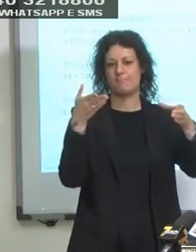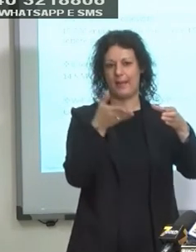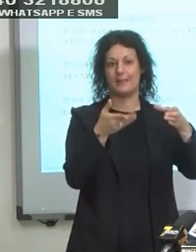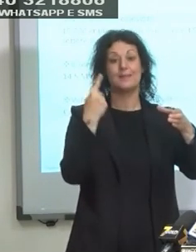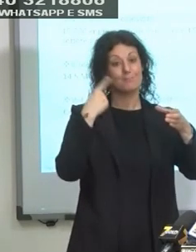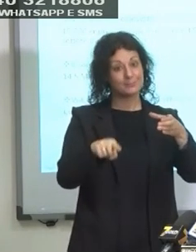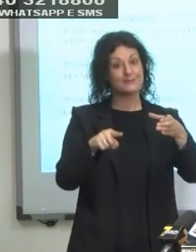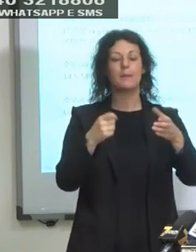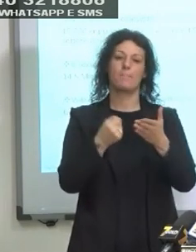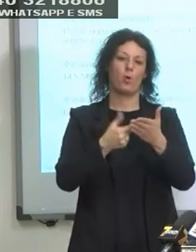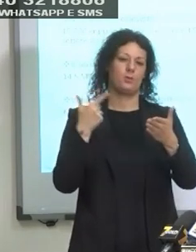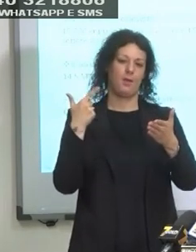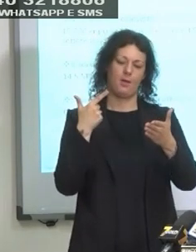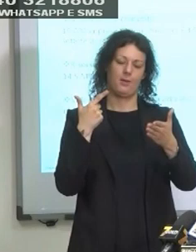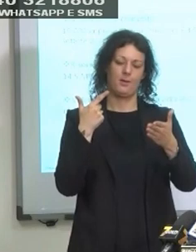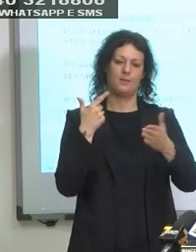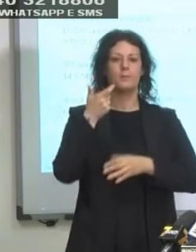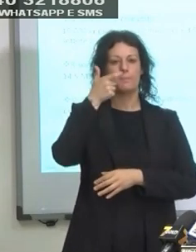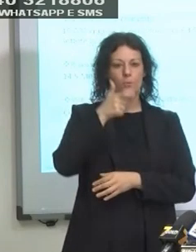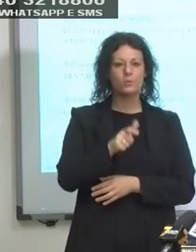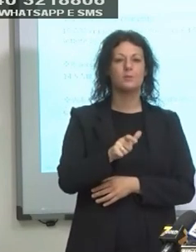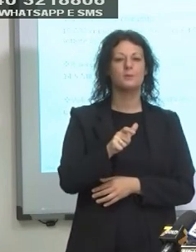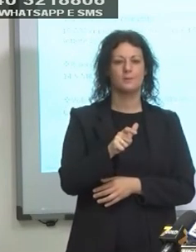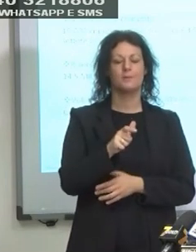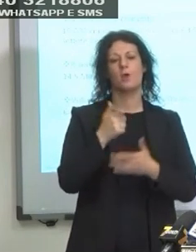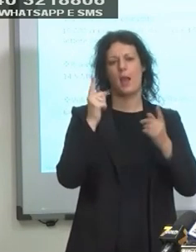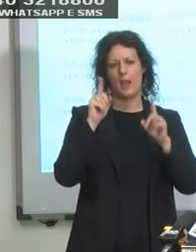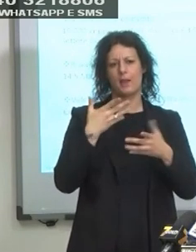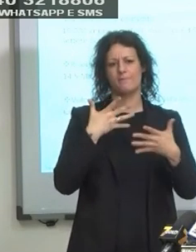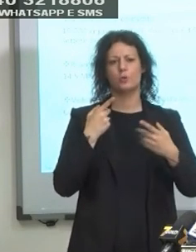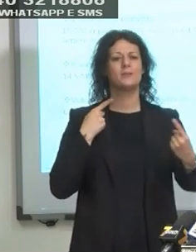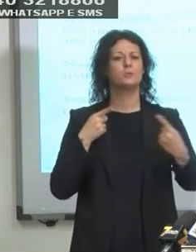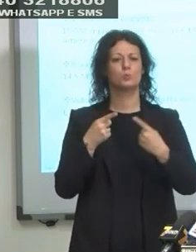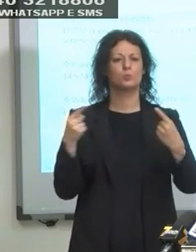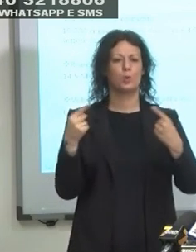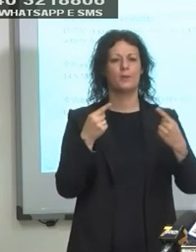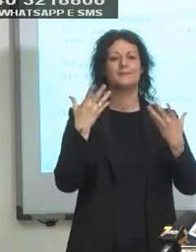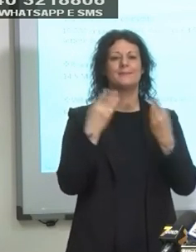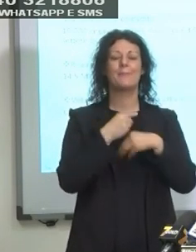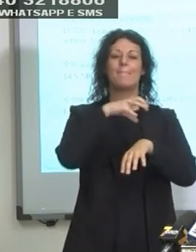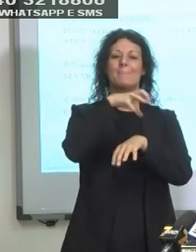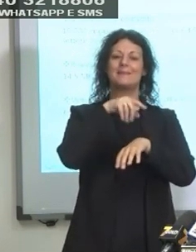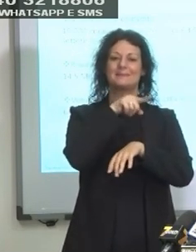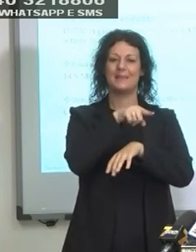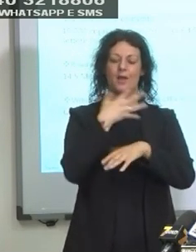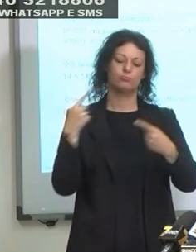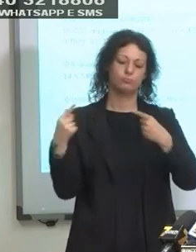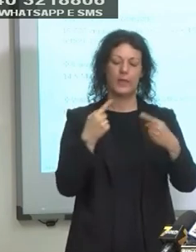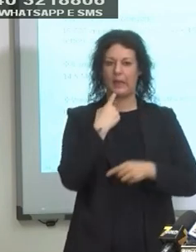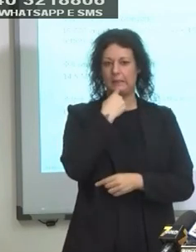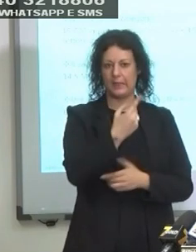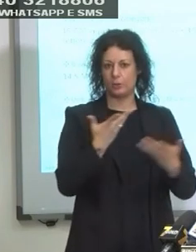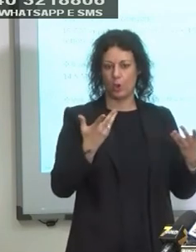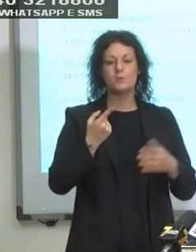perché anche nelle discussioni col Ministero noi abbiamo fatto emergere che comunque le